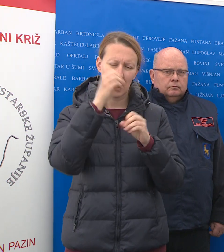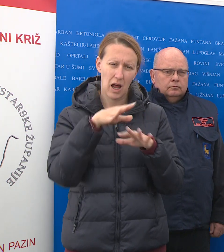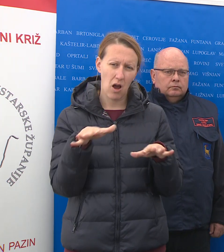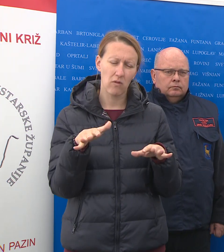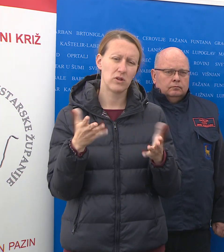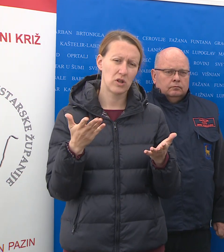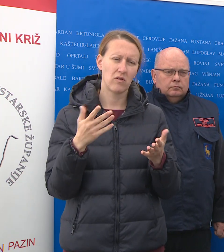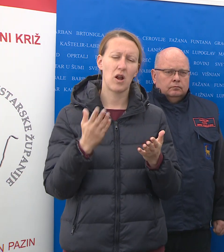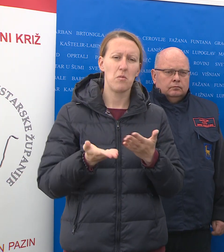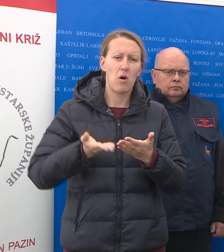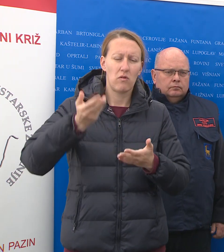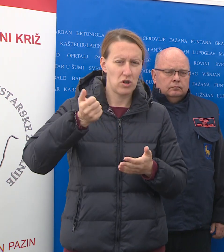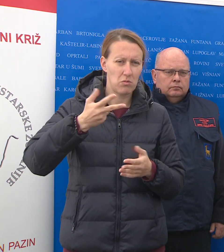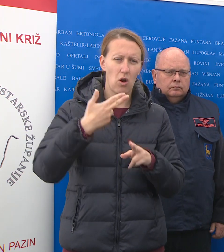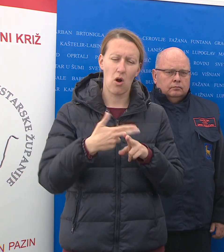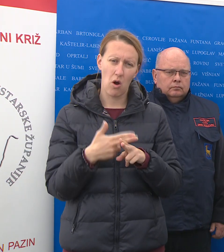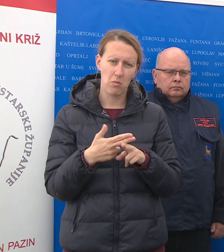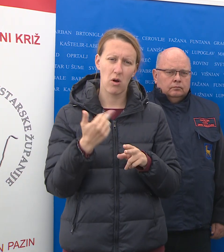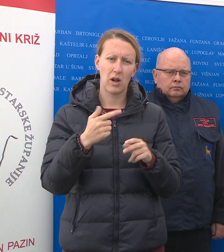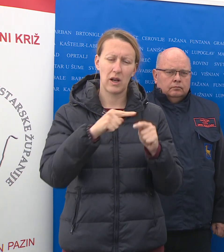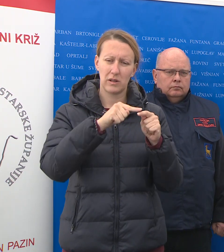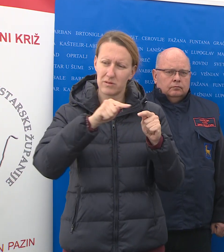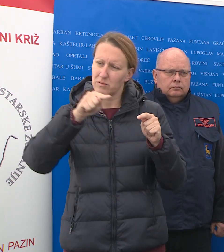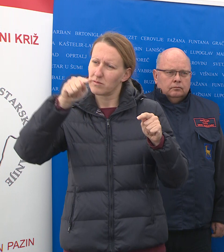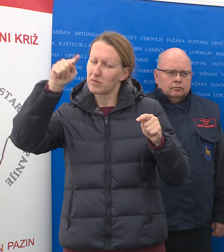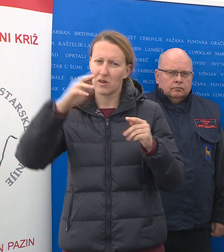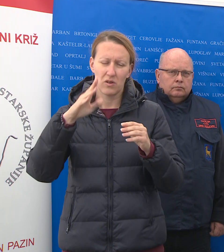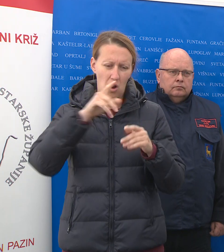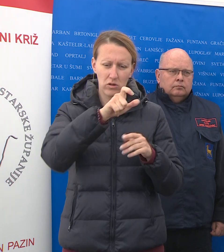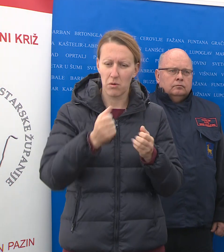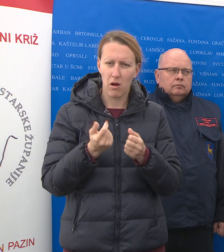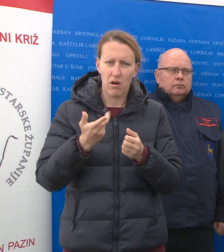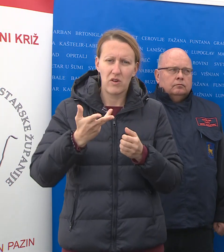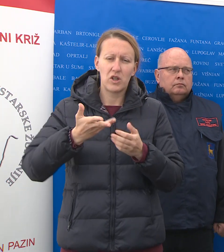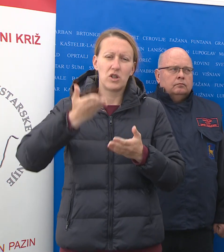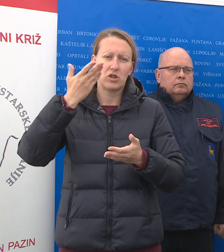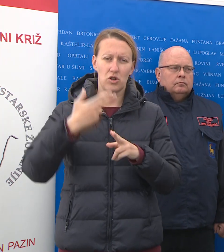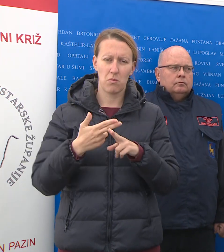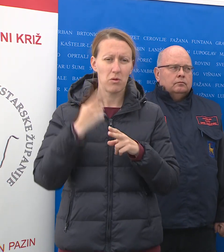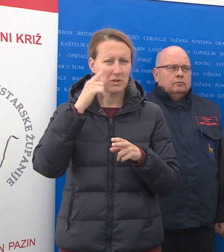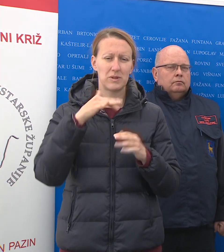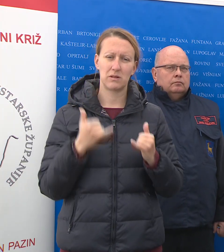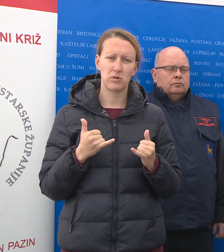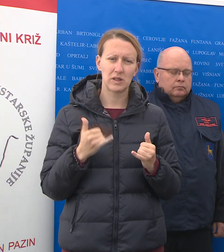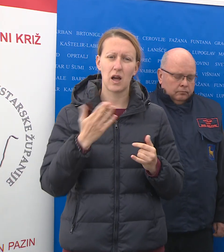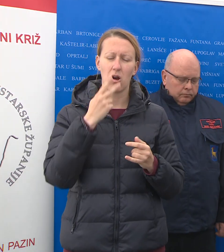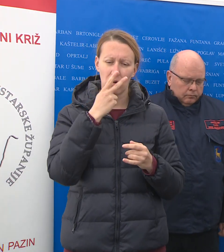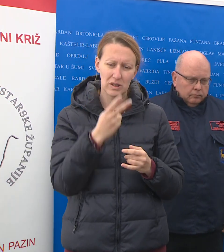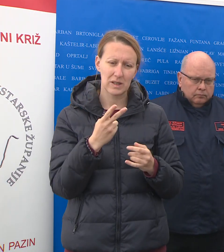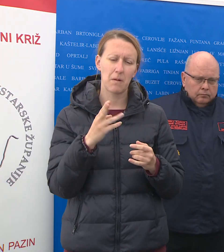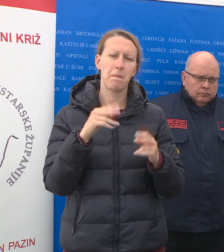nagovještavati povećani broj oboljelih i linearno povećani broj oboljelih i mislim da smo tu u ovom trenutku, kako